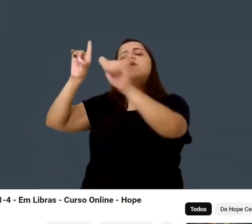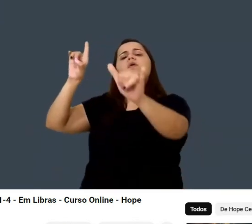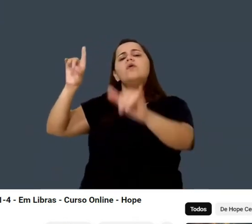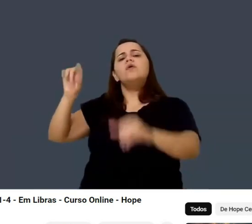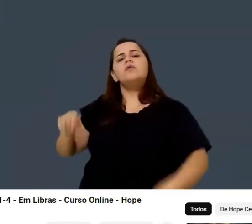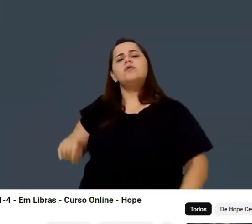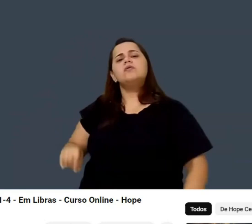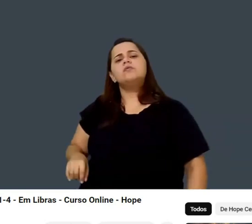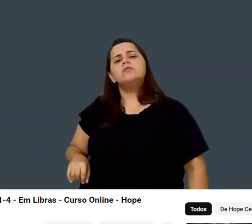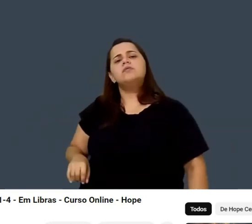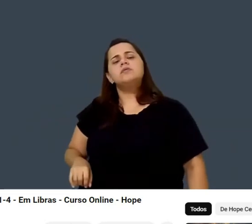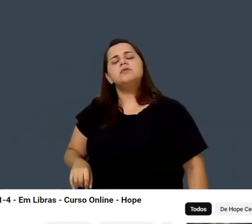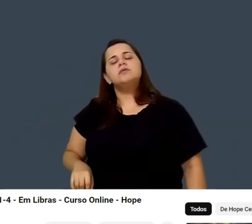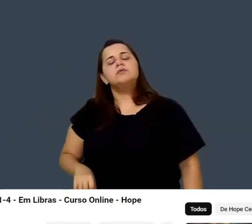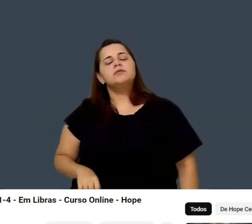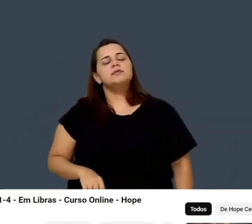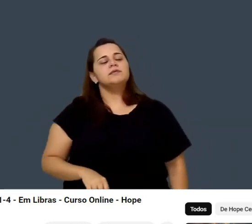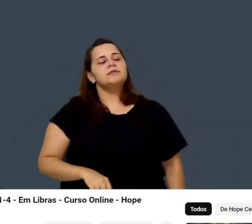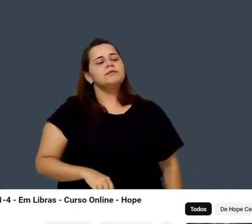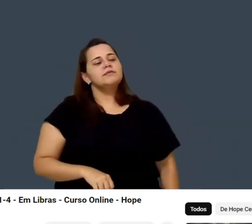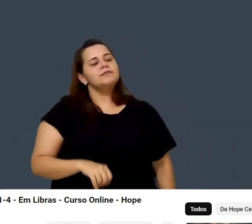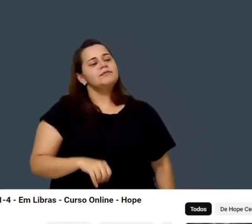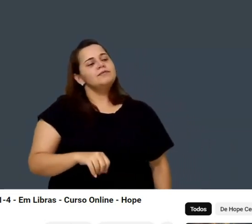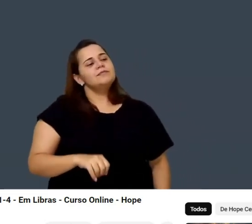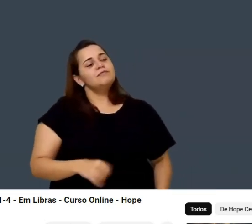Aí Deus falou,